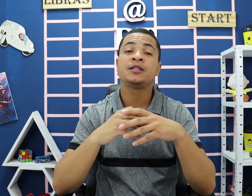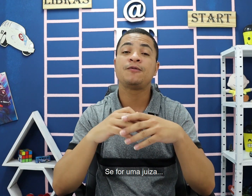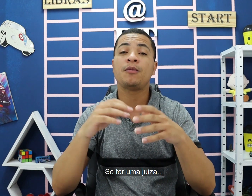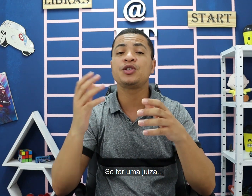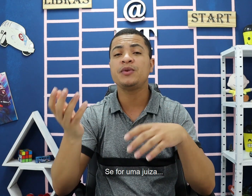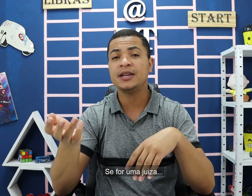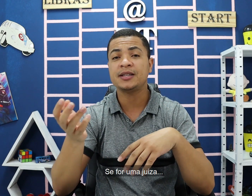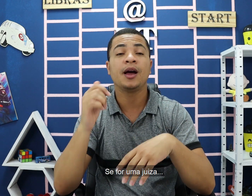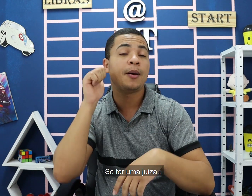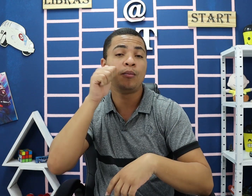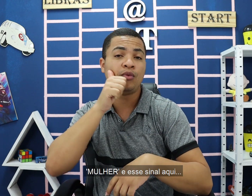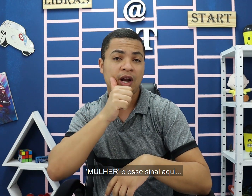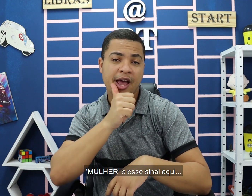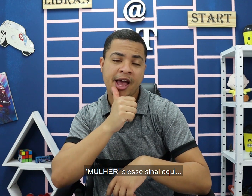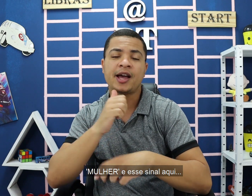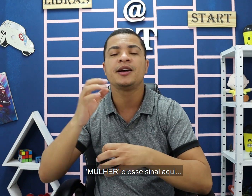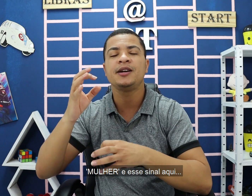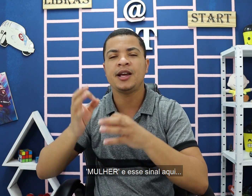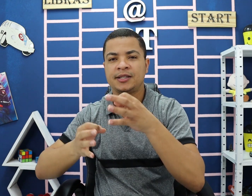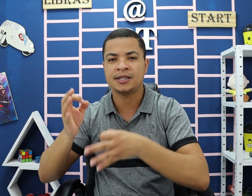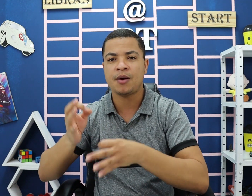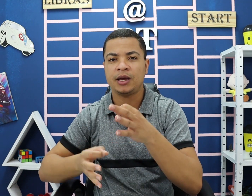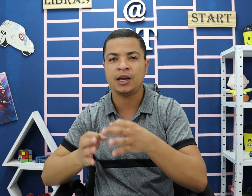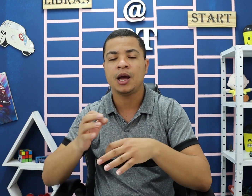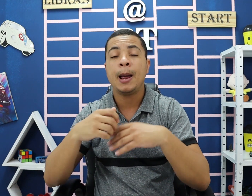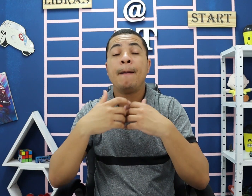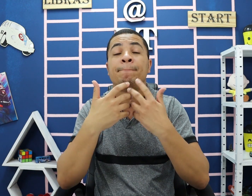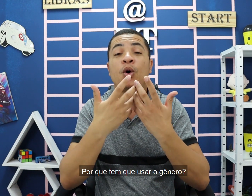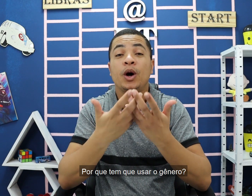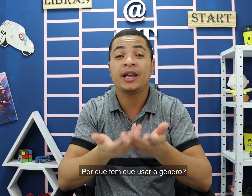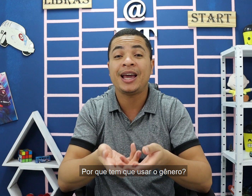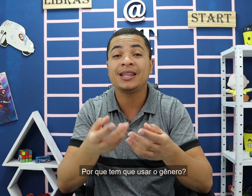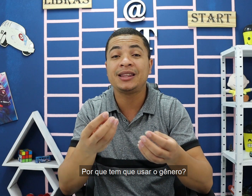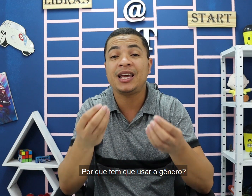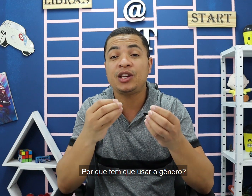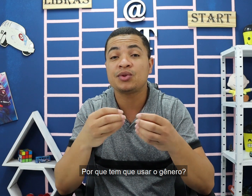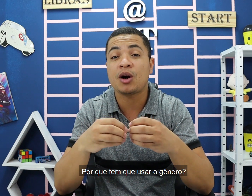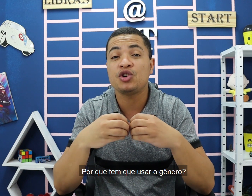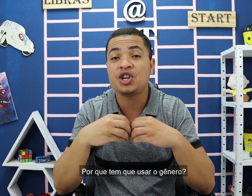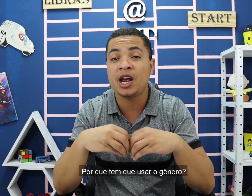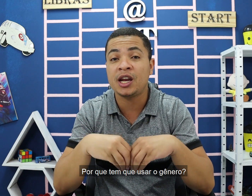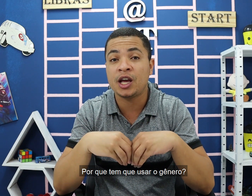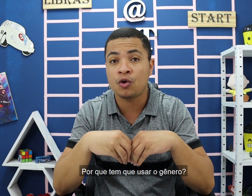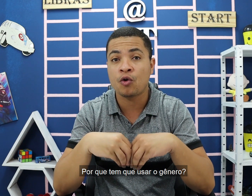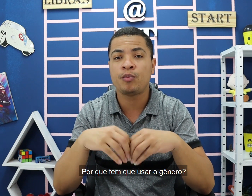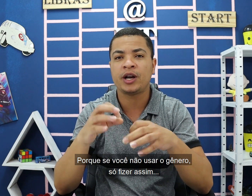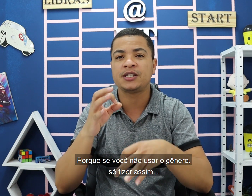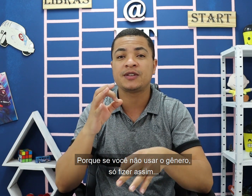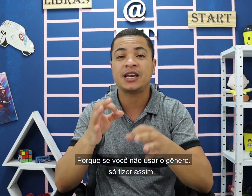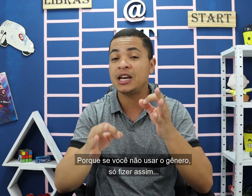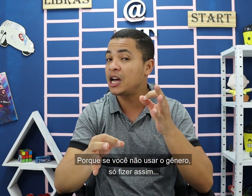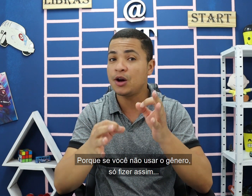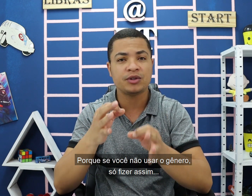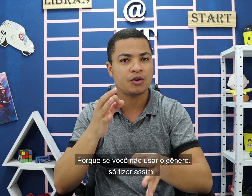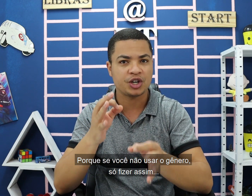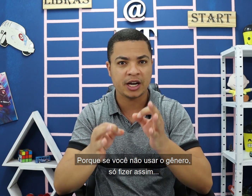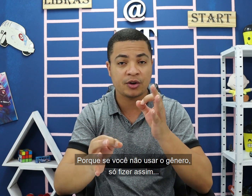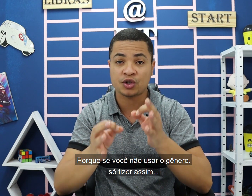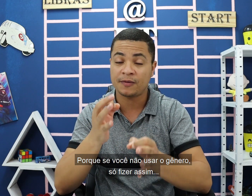Se for uma juíza, mulher e esse sinal aqui. Por que tem que usar o gênero? Porque se você não usar o gênero, só